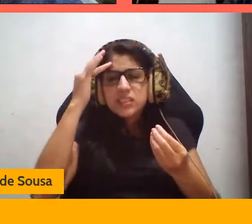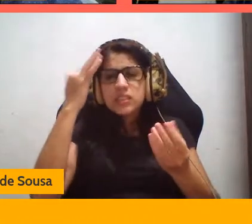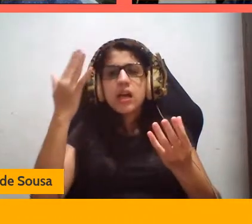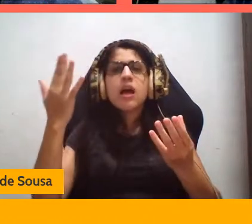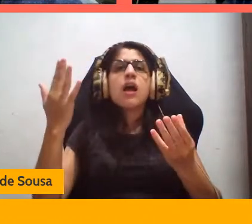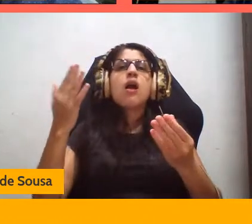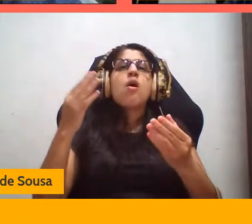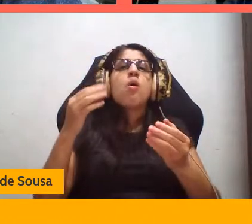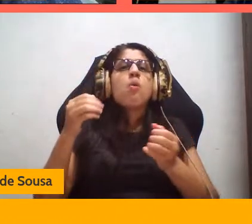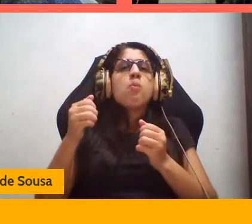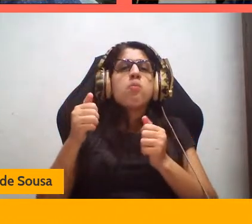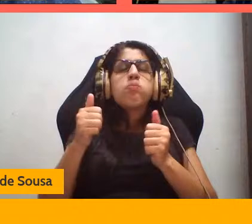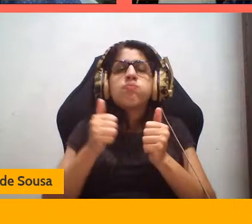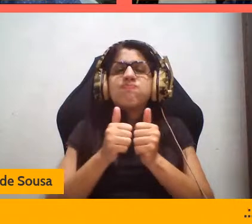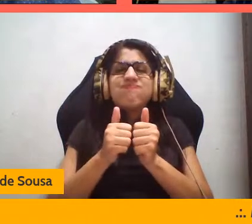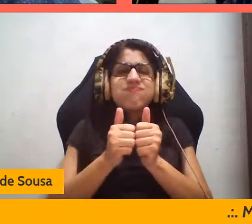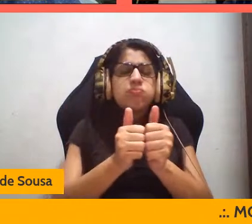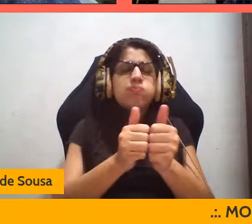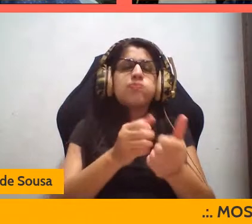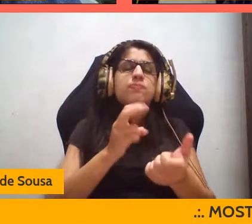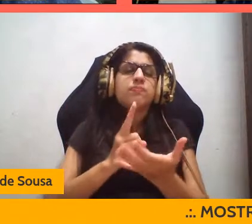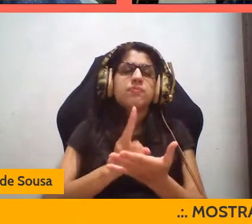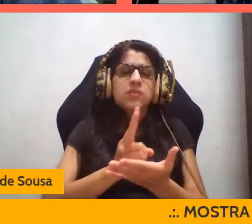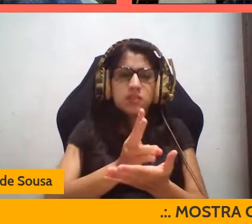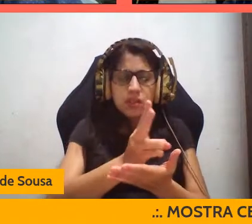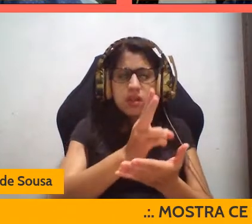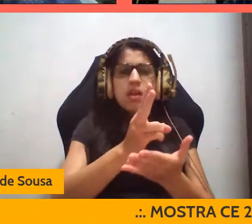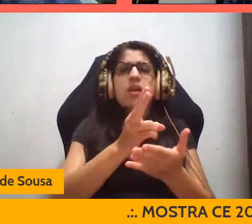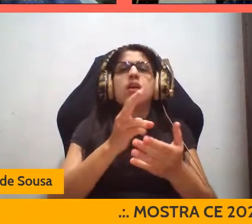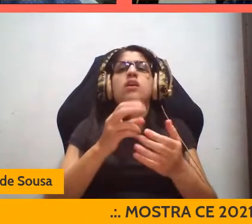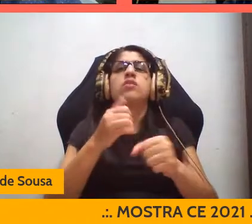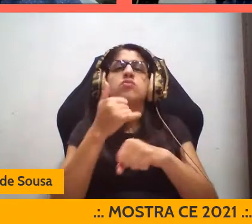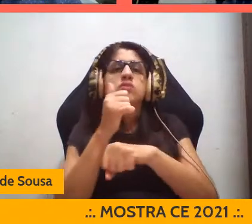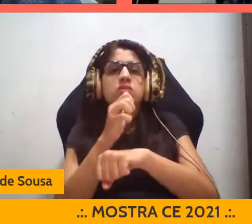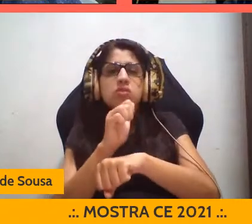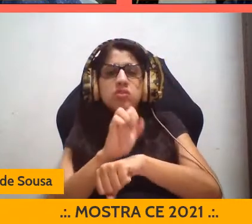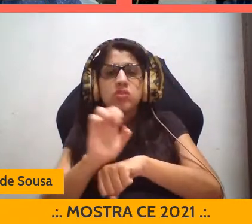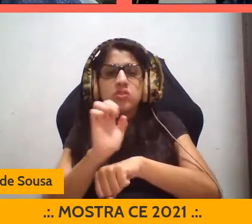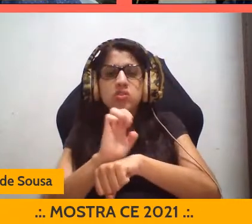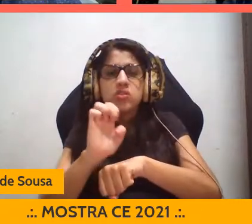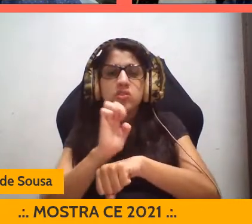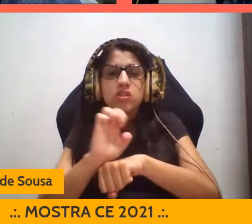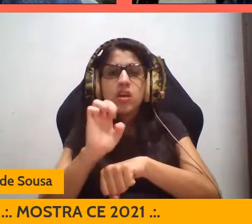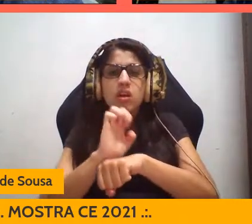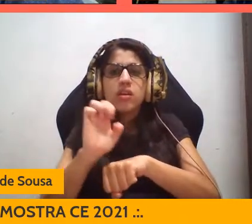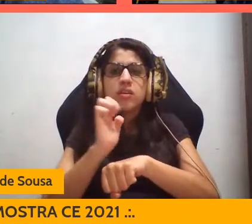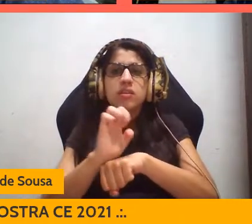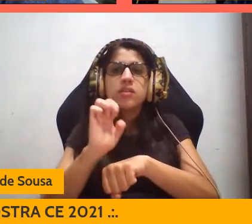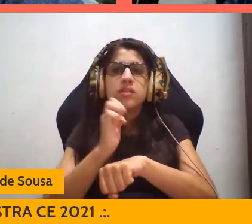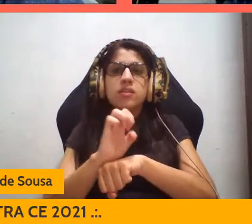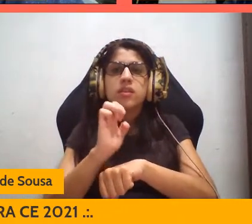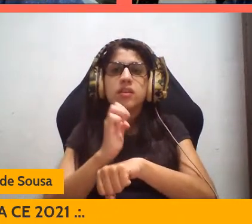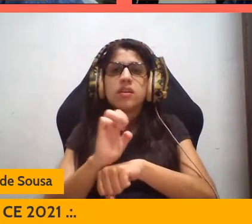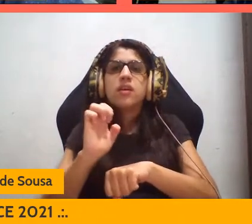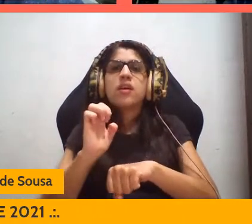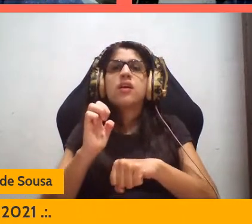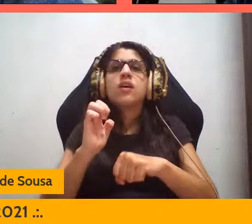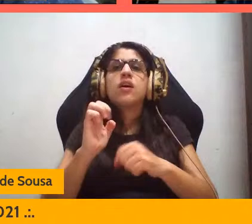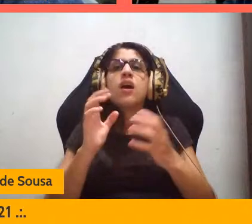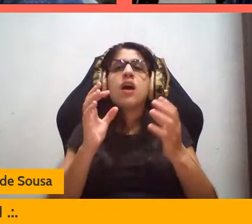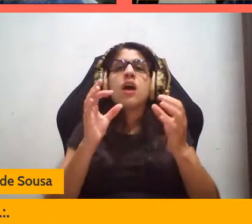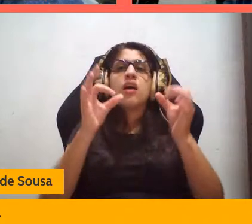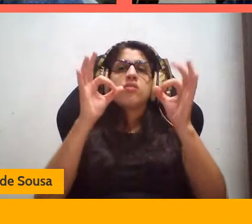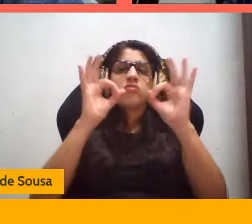estágios, né, como o estágio como uma atividade pontual. Para mim, o